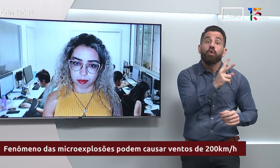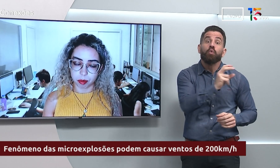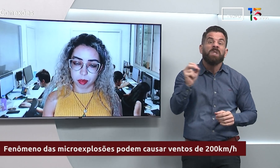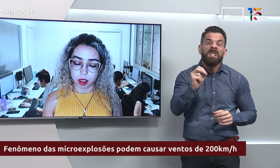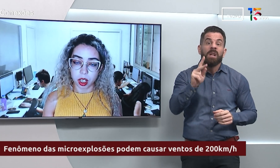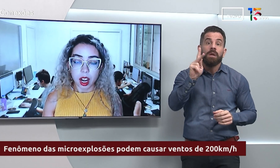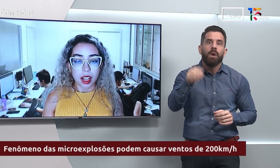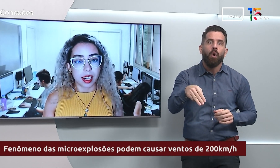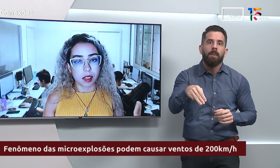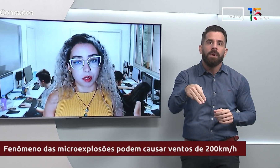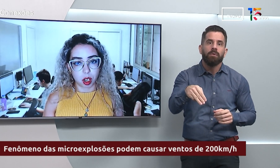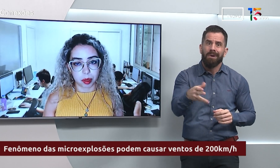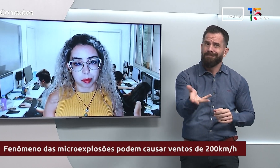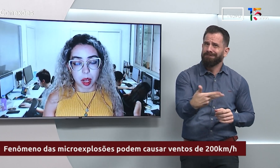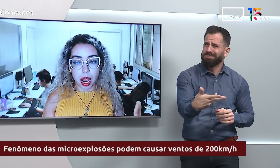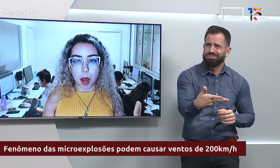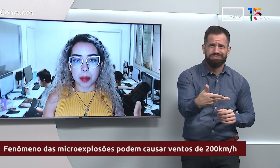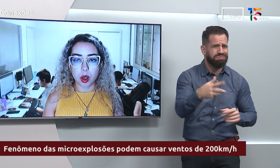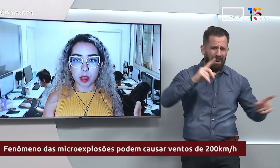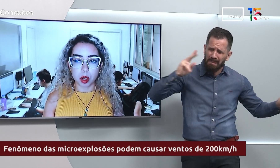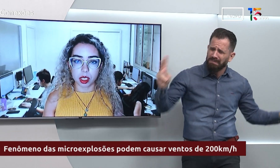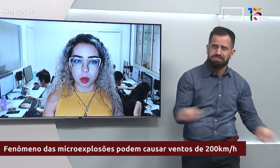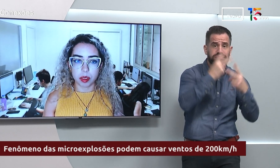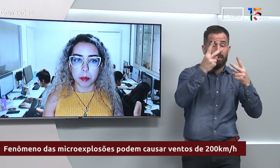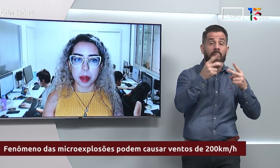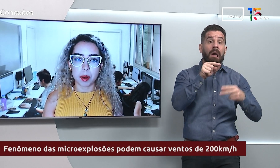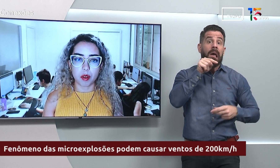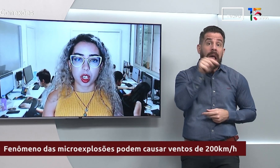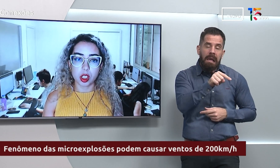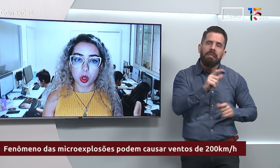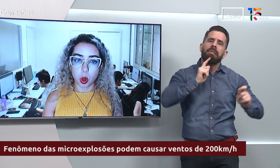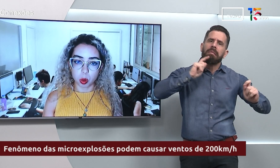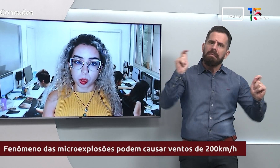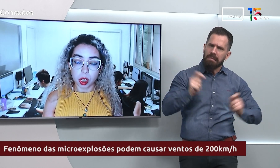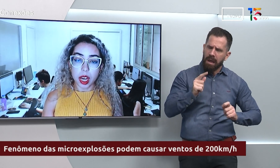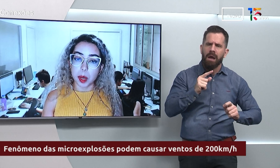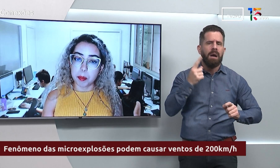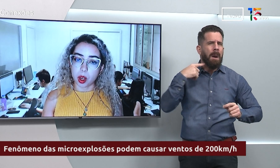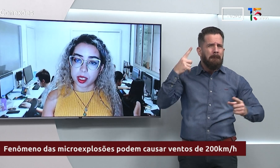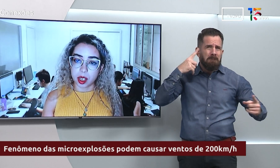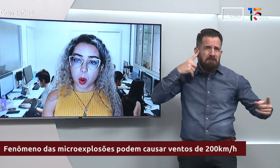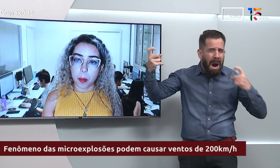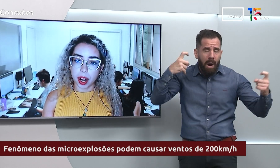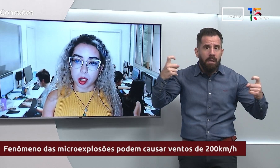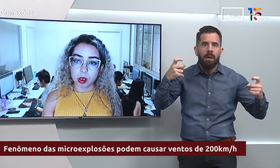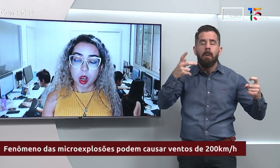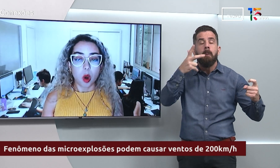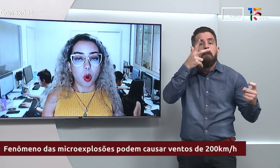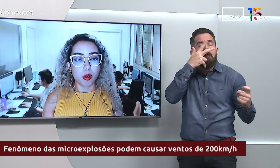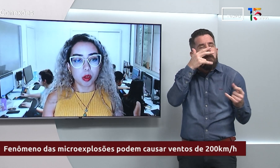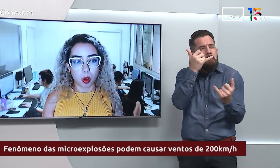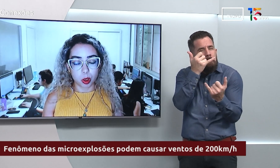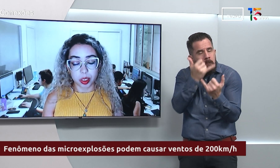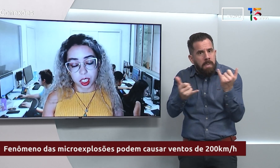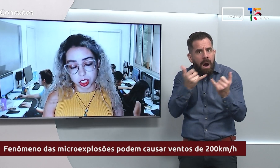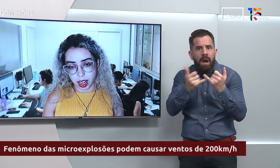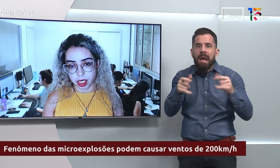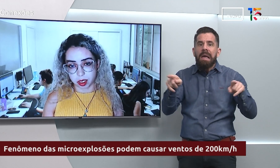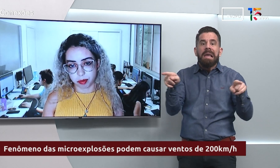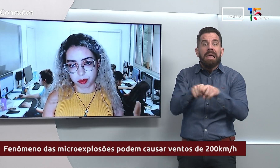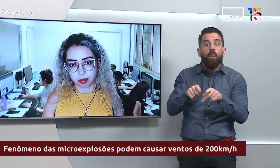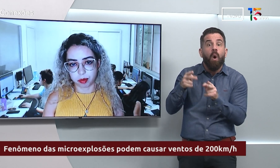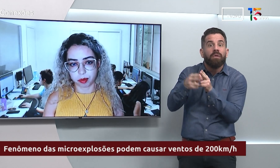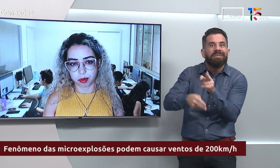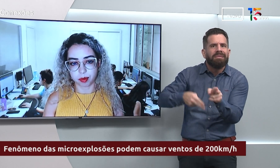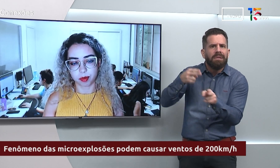hora. Dessa forma, a microexplosão também provoca estrondos que podem ser comparados com o som de um trem de